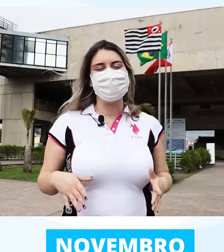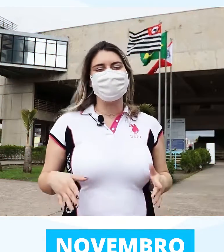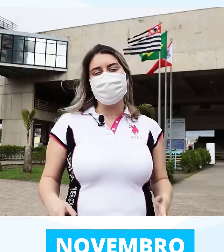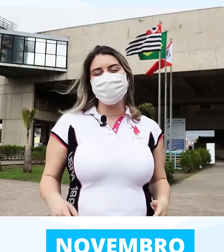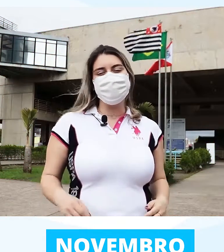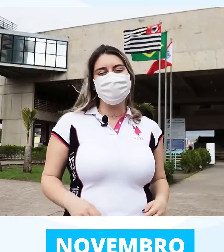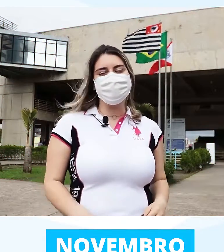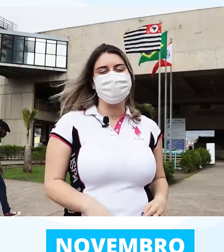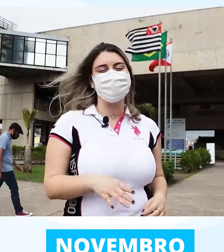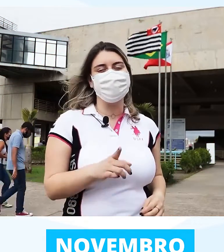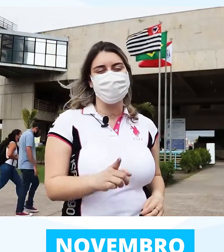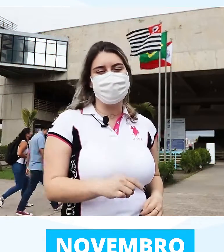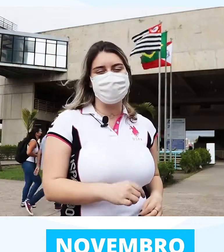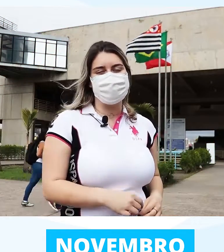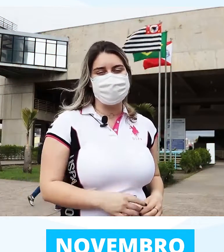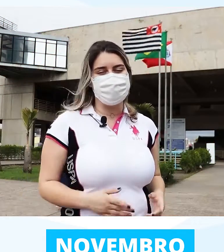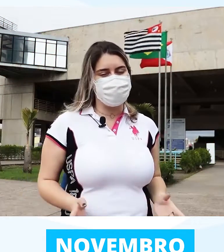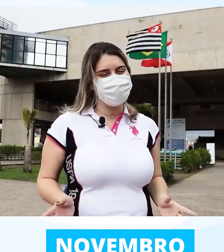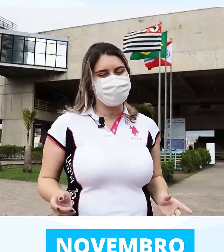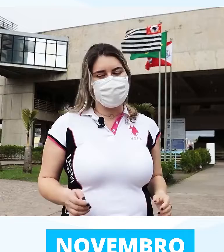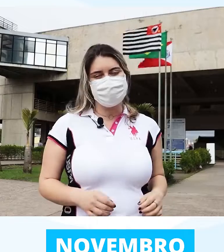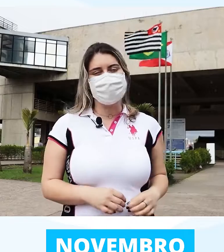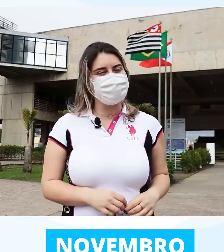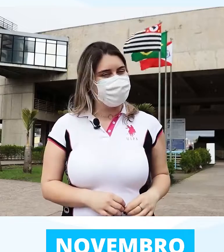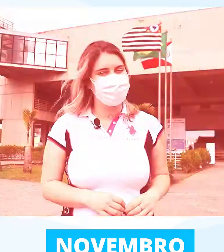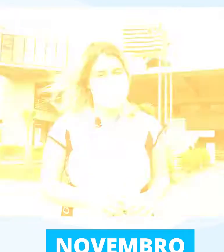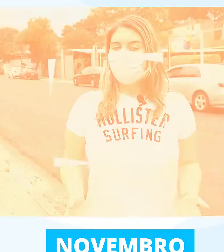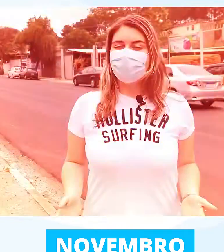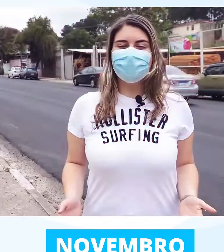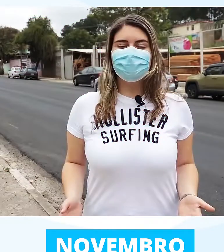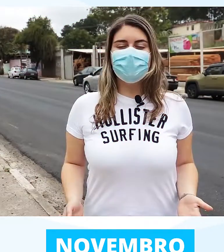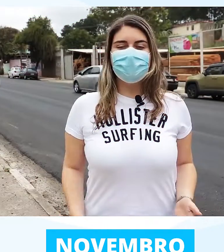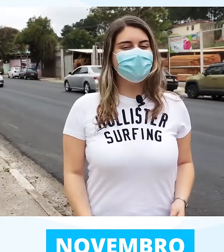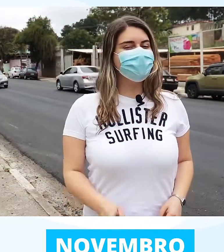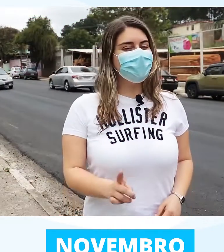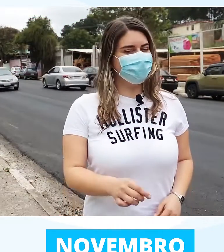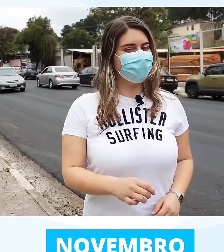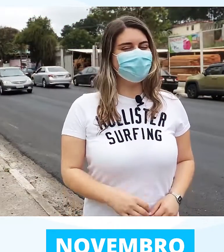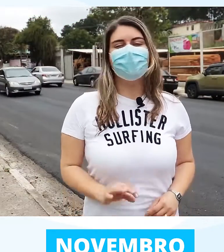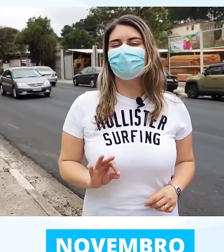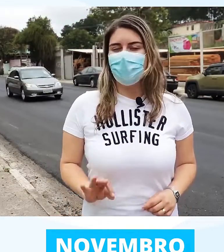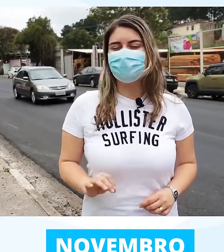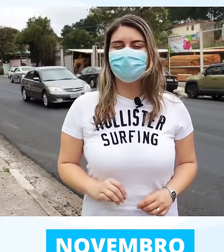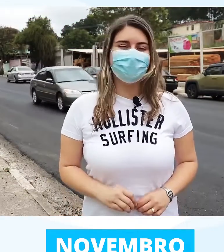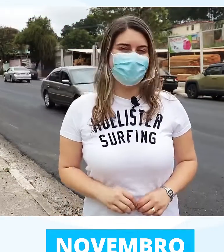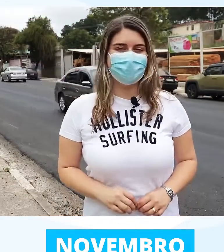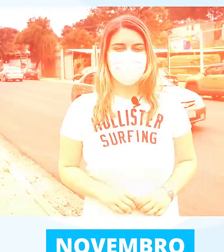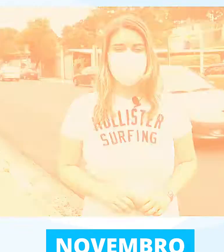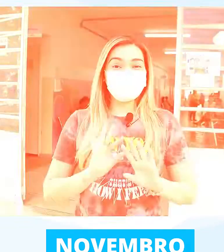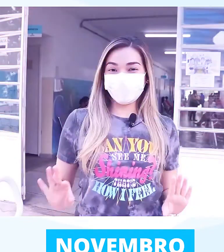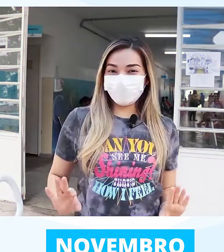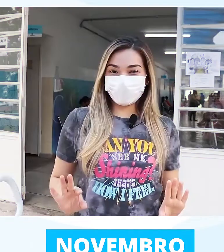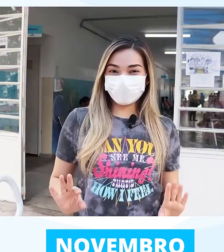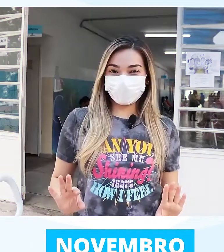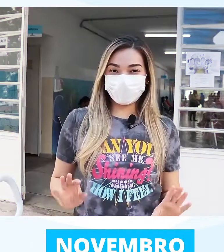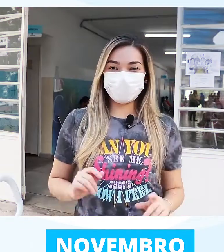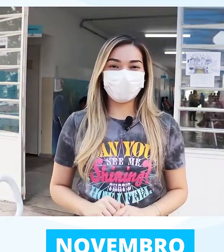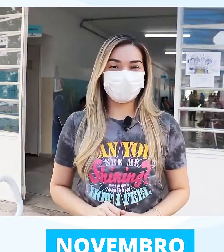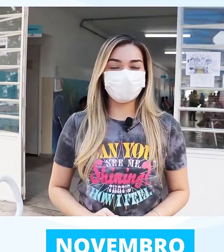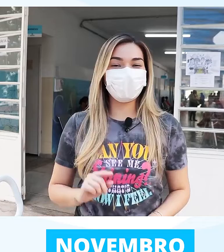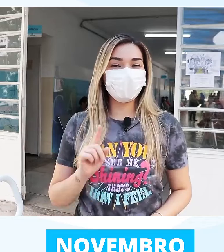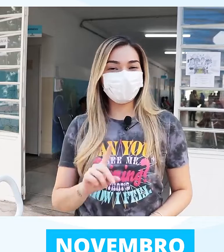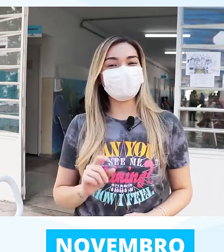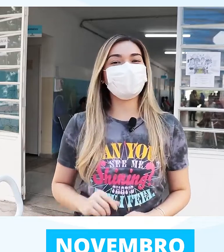regressiva para a 7ª edição da Olimpíada Regional da Zapata. Recapeamento na Avenida Marques Figueira. Saúde